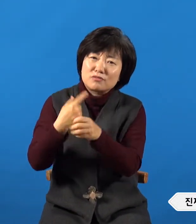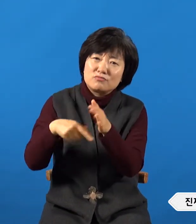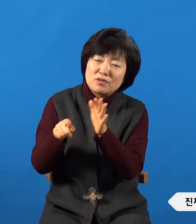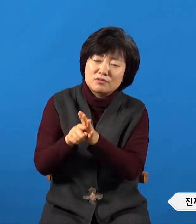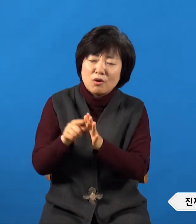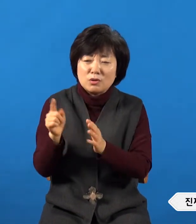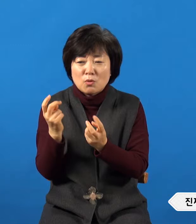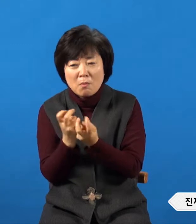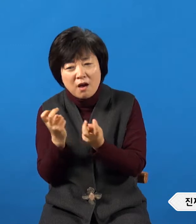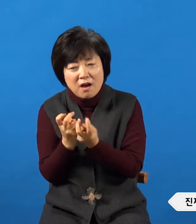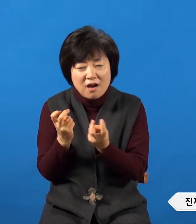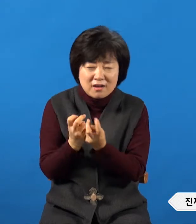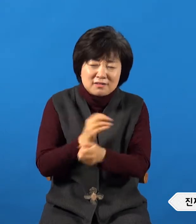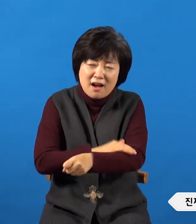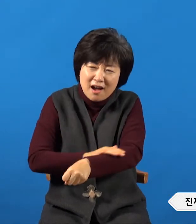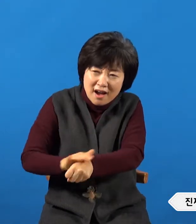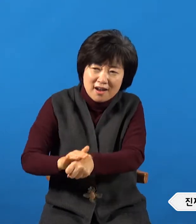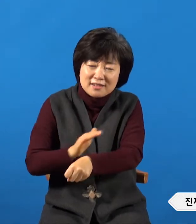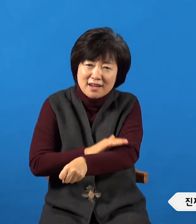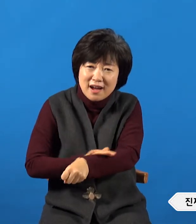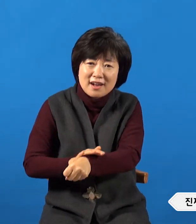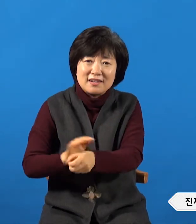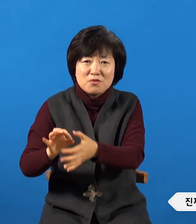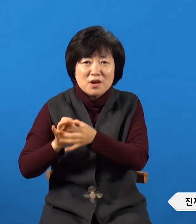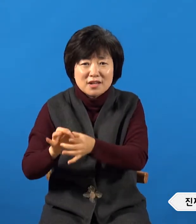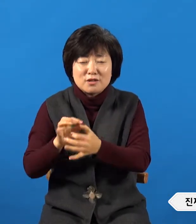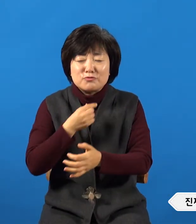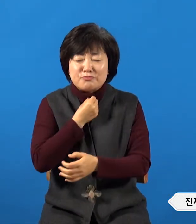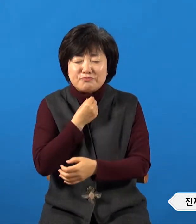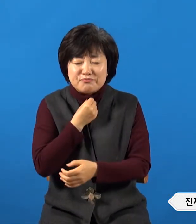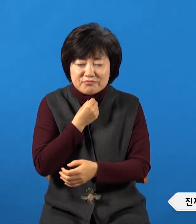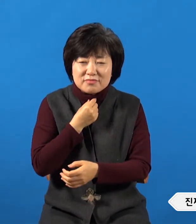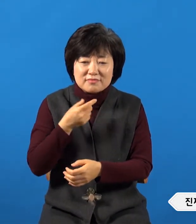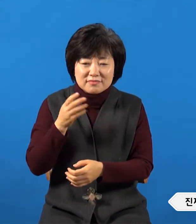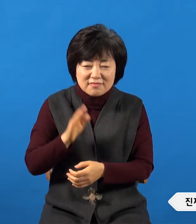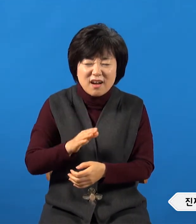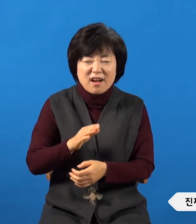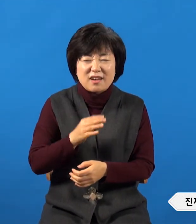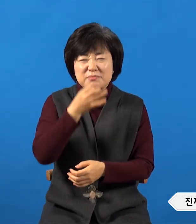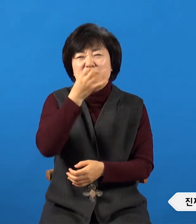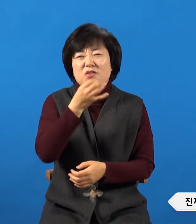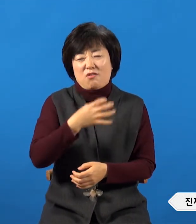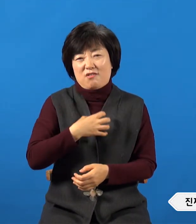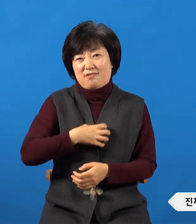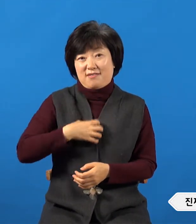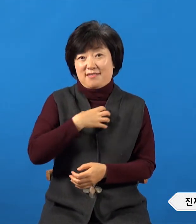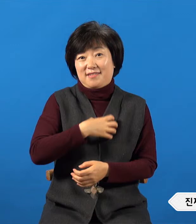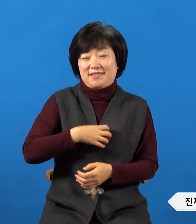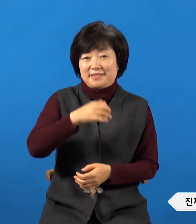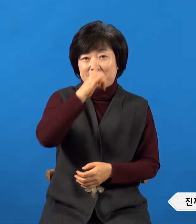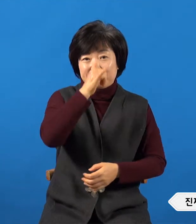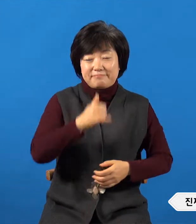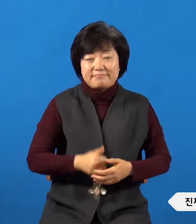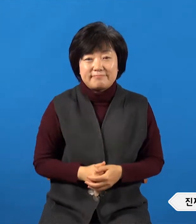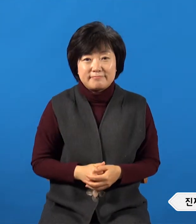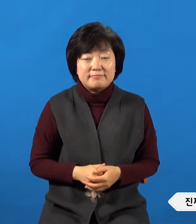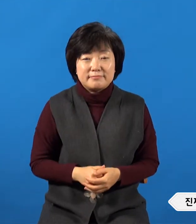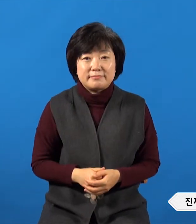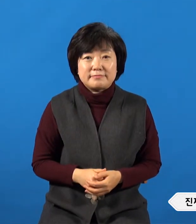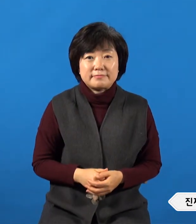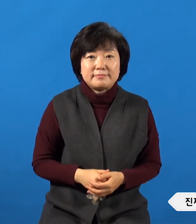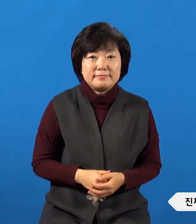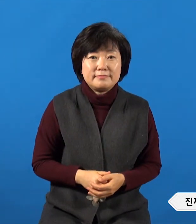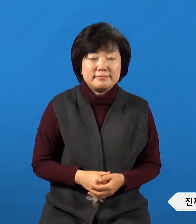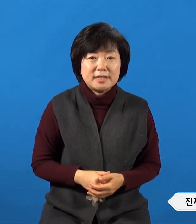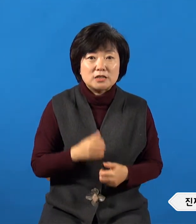이 인간관계 때문에 힘들어하고 이 인간관계 때문에 괴로워하는 우리들의 모습을 보기도